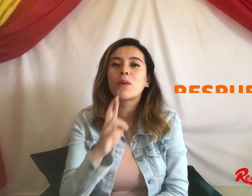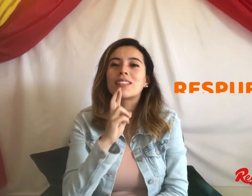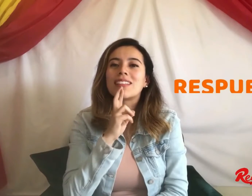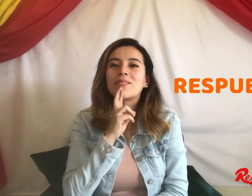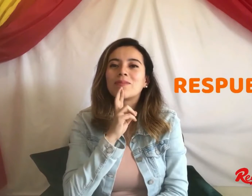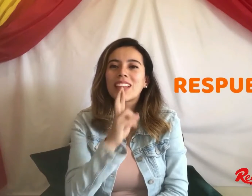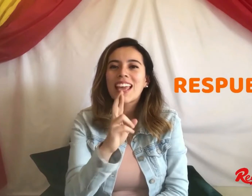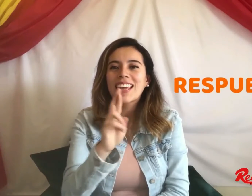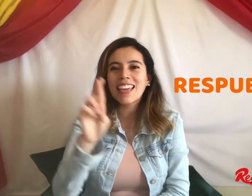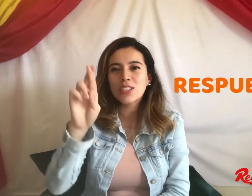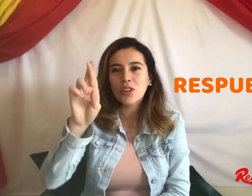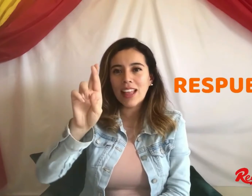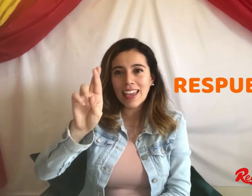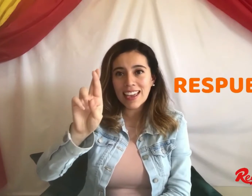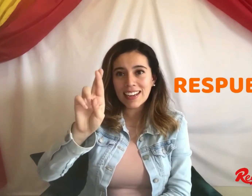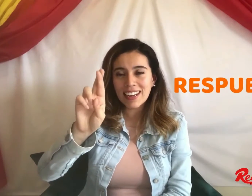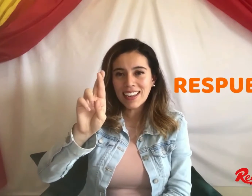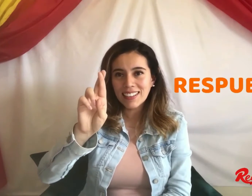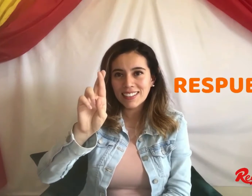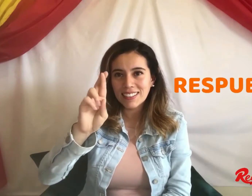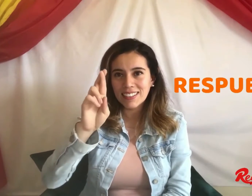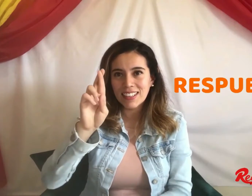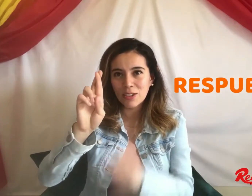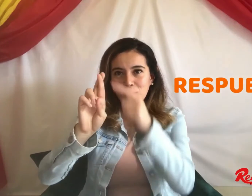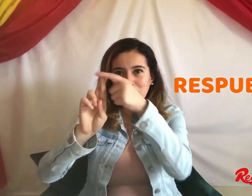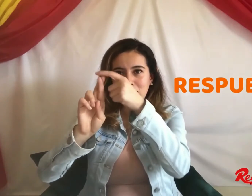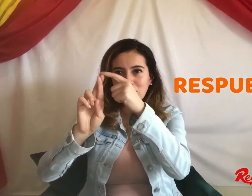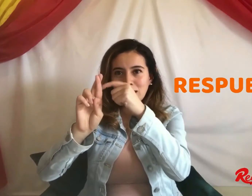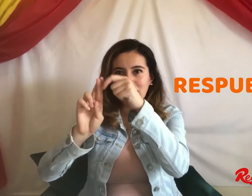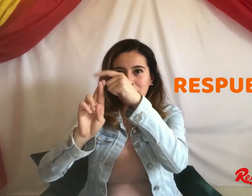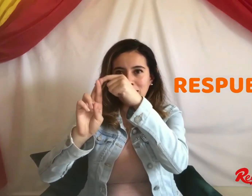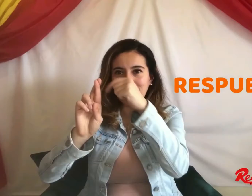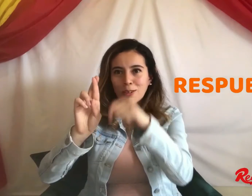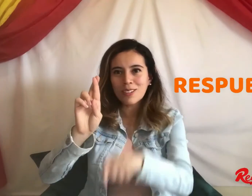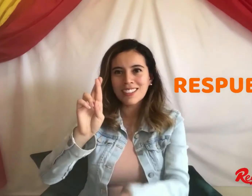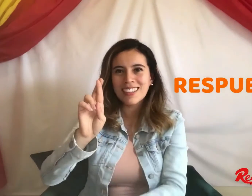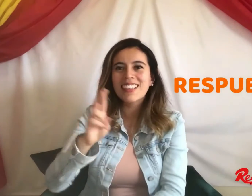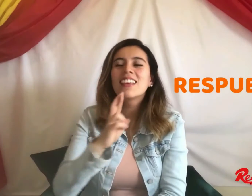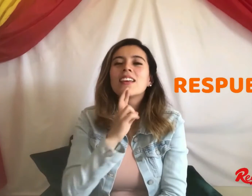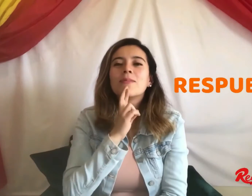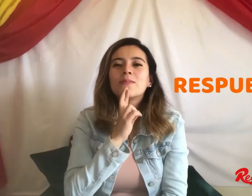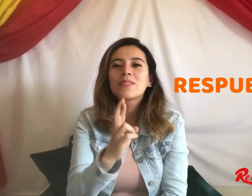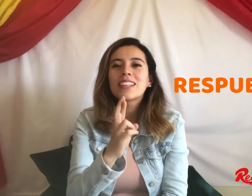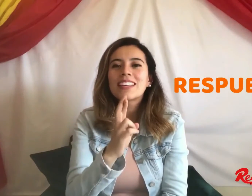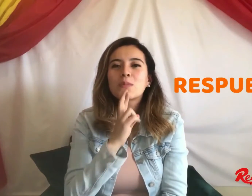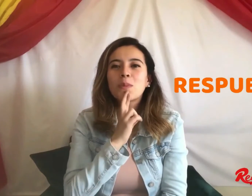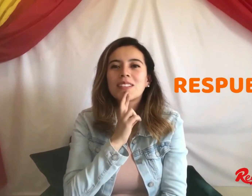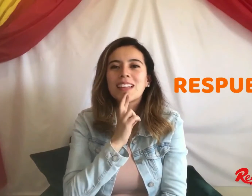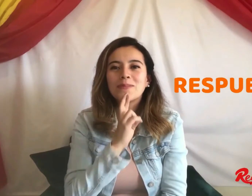respuesta, que es con la R, con los deditos aquí abrazados. Respuesta.